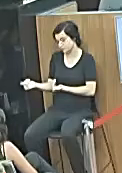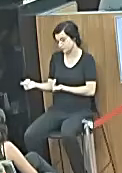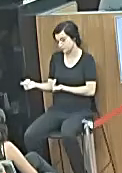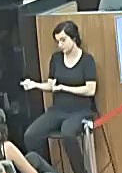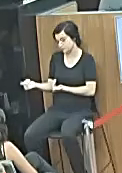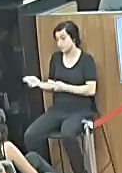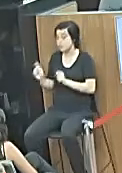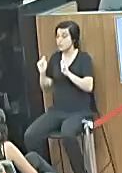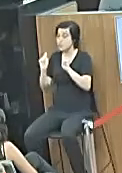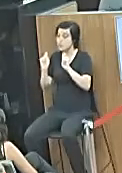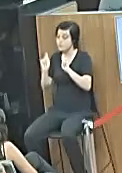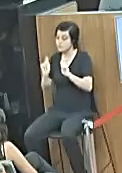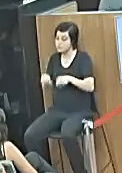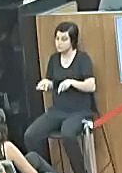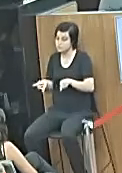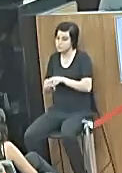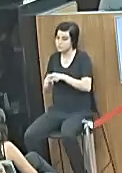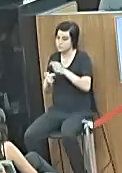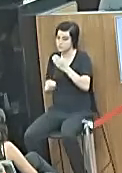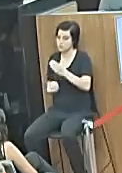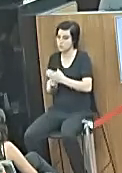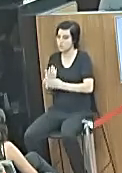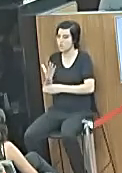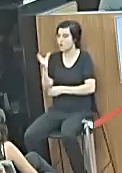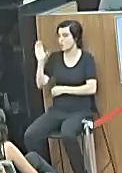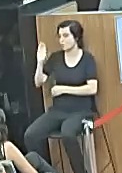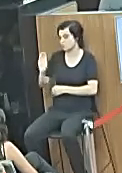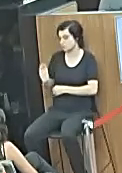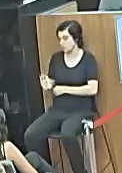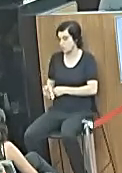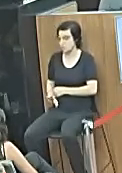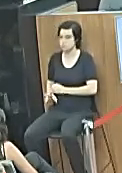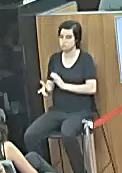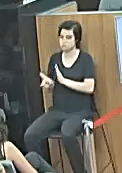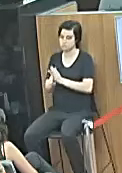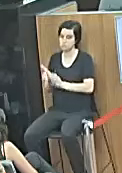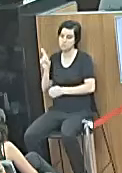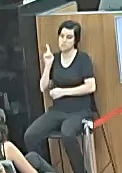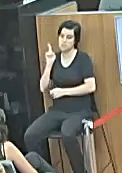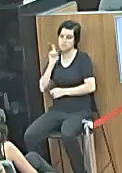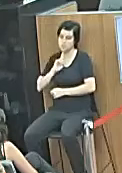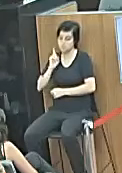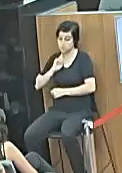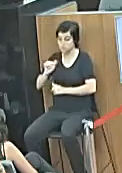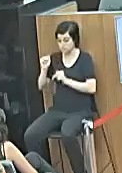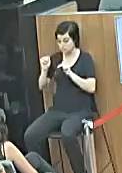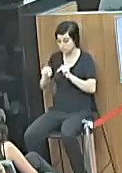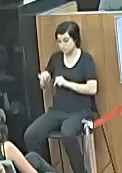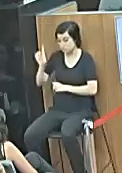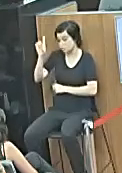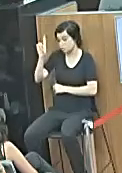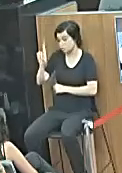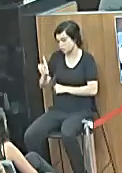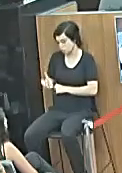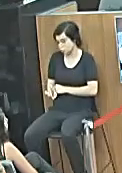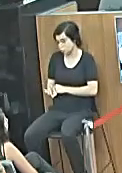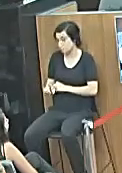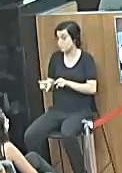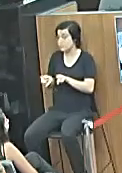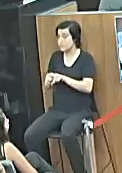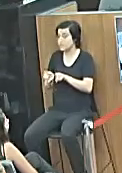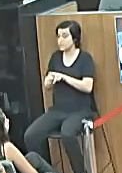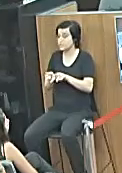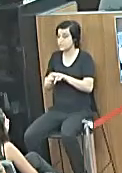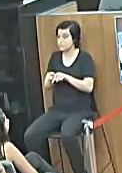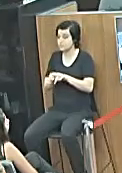capacitar e formar conselheiros estaduais e municipais de direitos de direitos bem como de membros